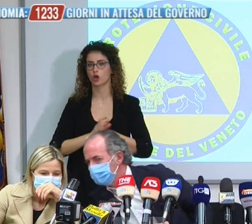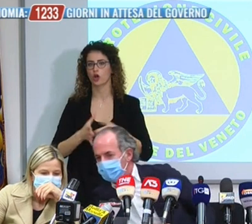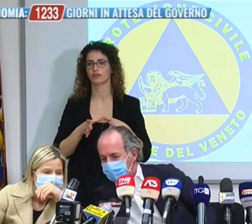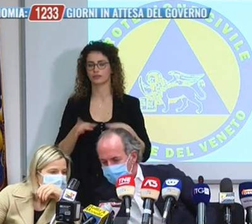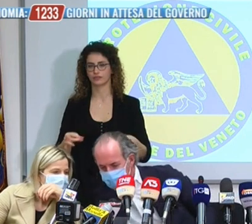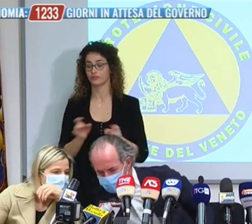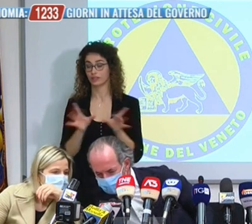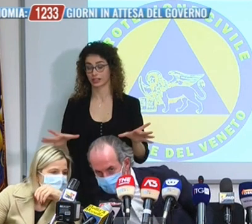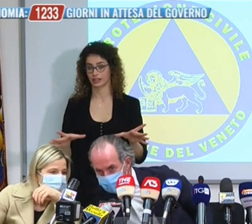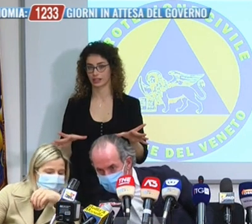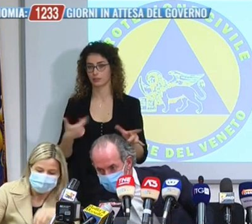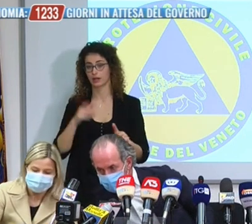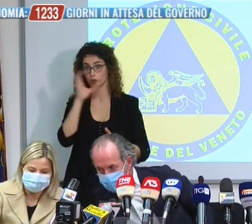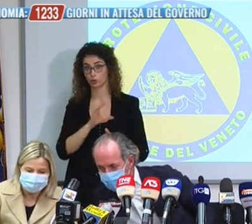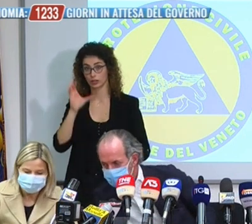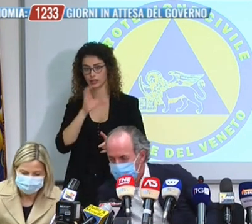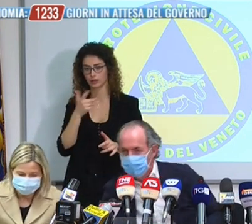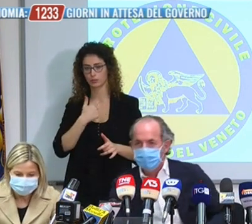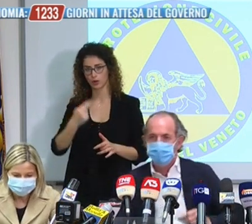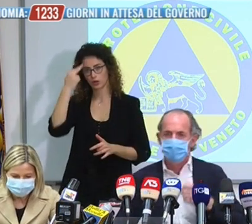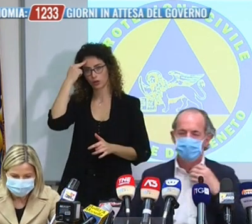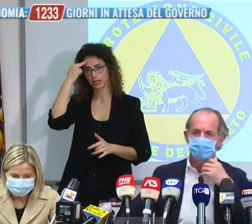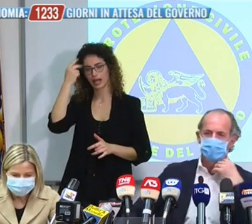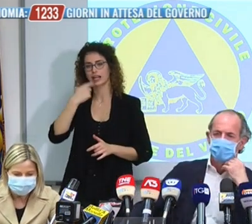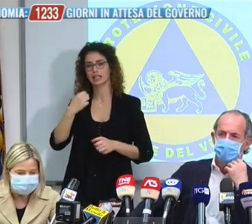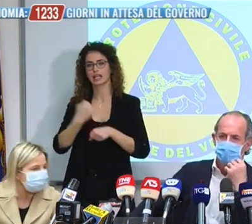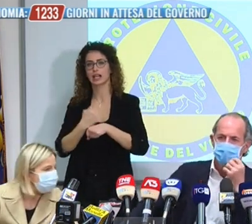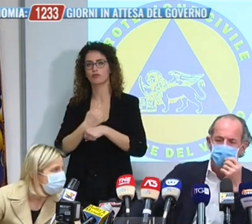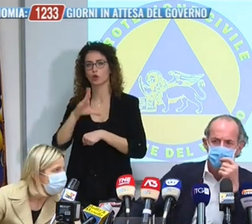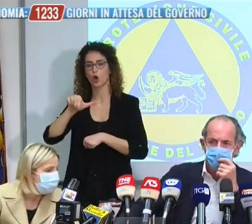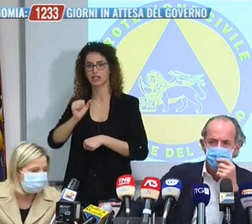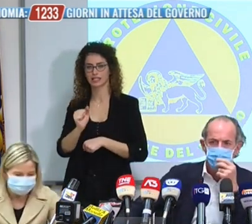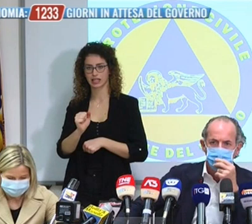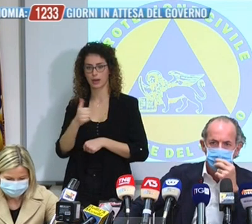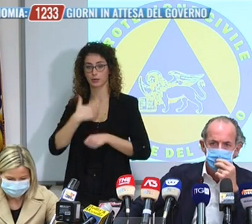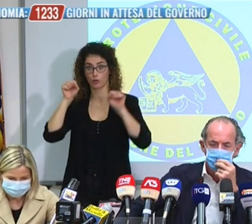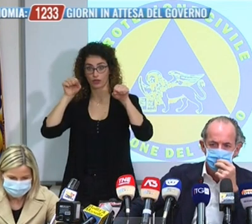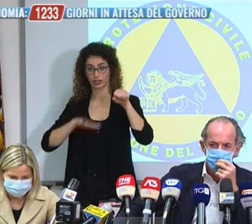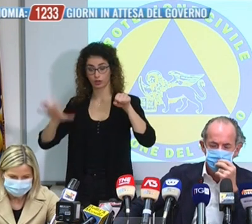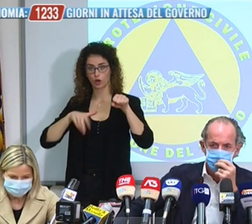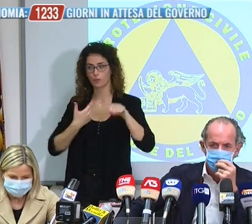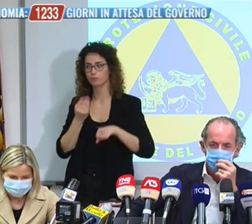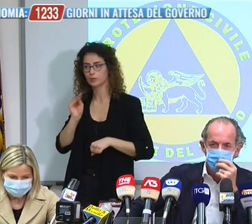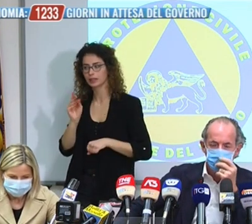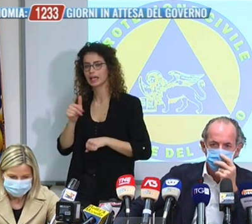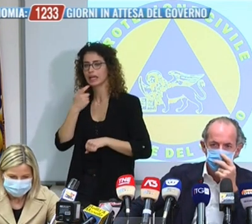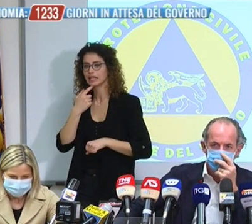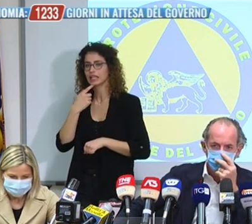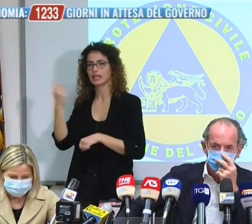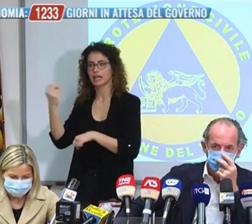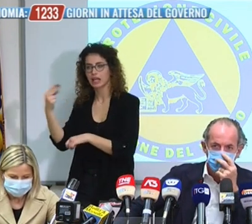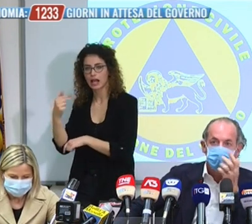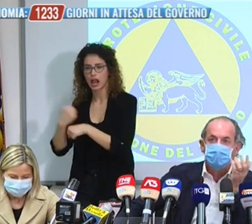turisti, bisogna ricordare che proprio gli operatori della costa in Veneto hanno chiesto che tutto il personale degli alberghi facesse parte